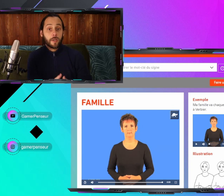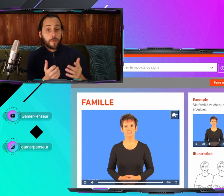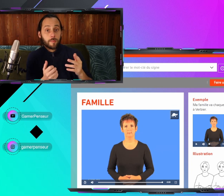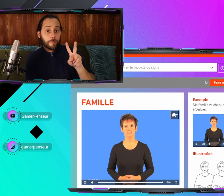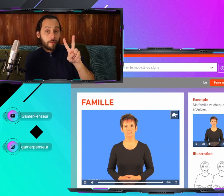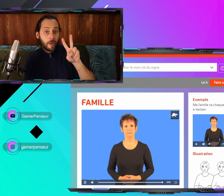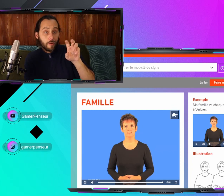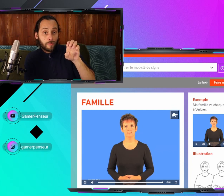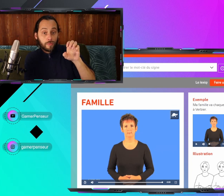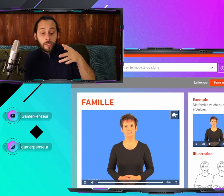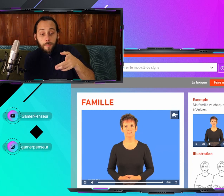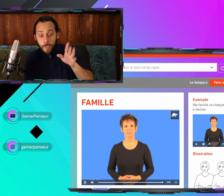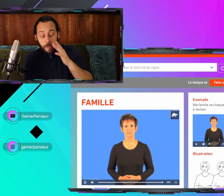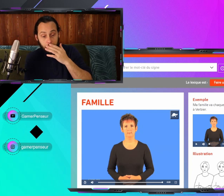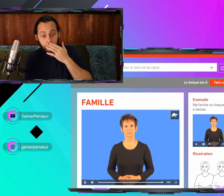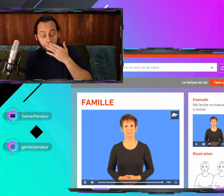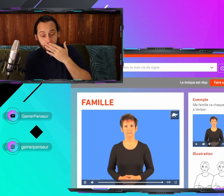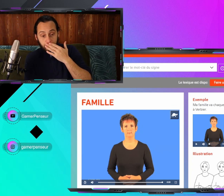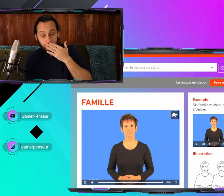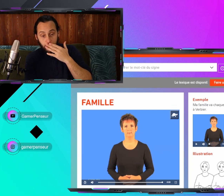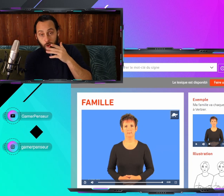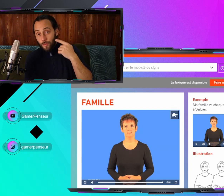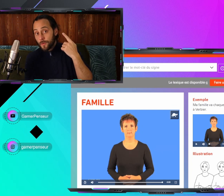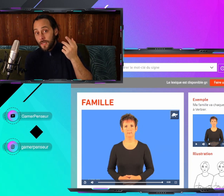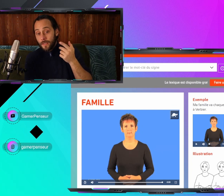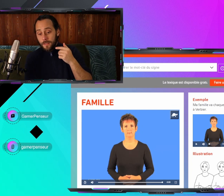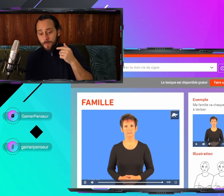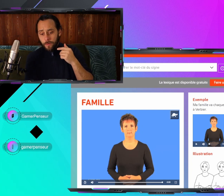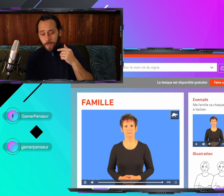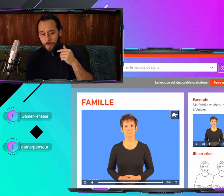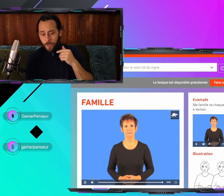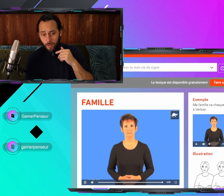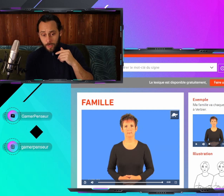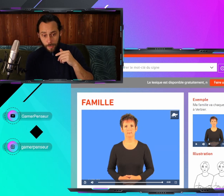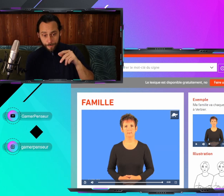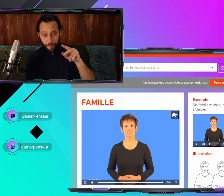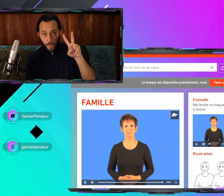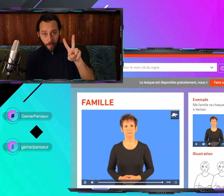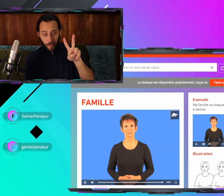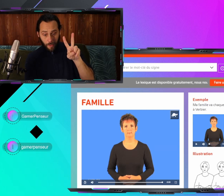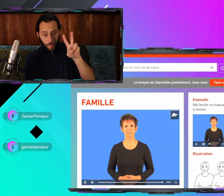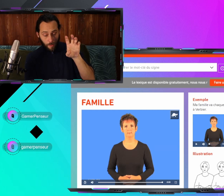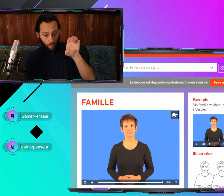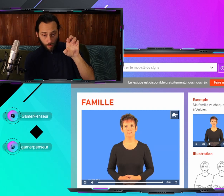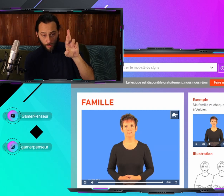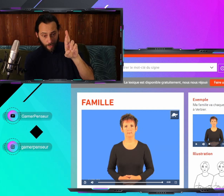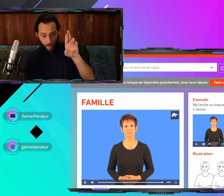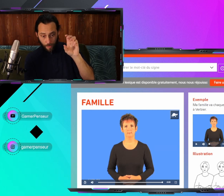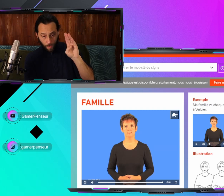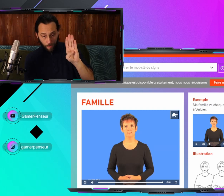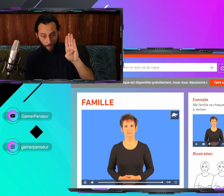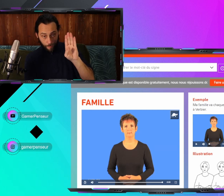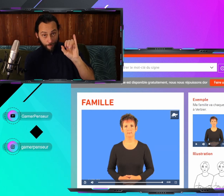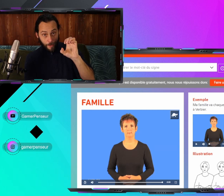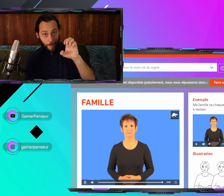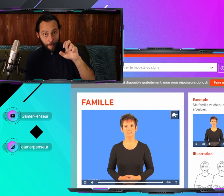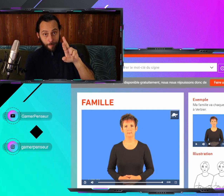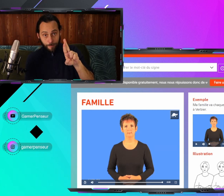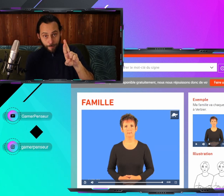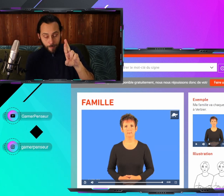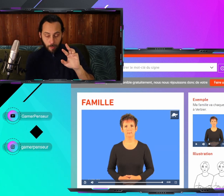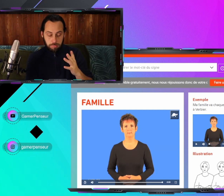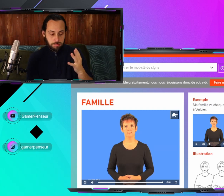Puis Verbier, bah, faudra le... Il a peut-être un... Je pense qu'il y a un signe pour Verbier, mais je le connais pas. Donc ce sera